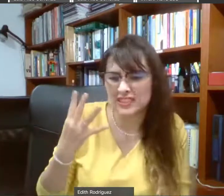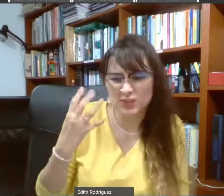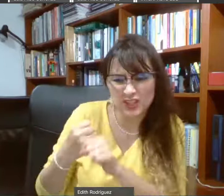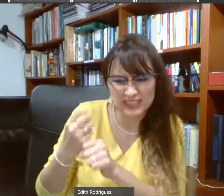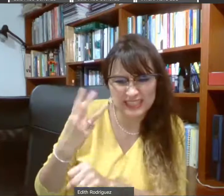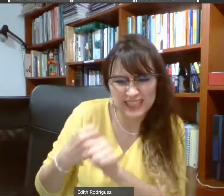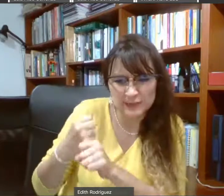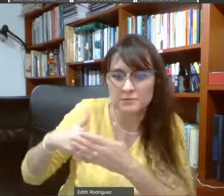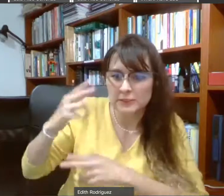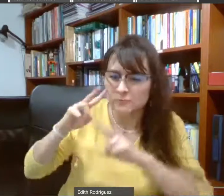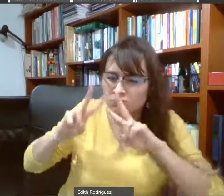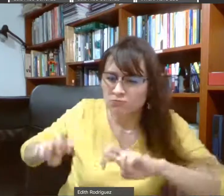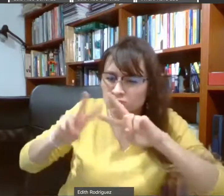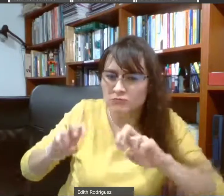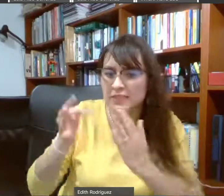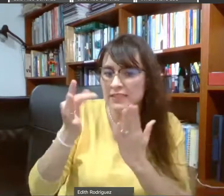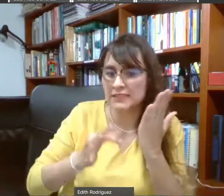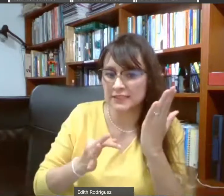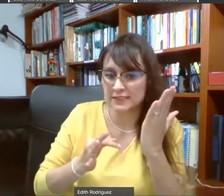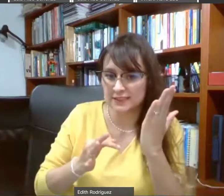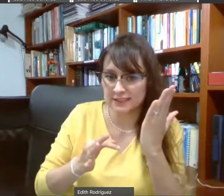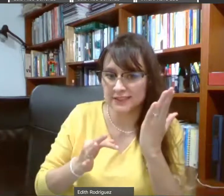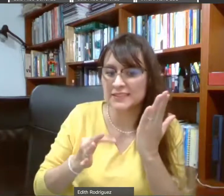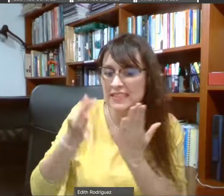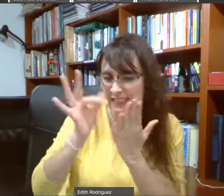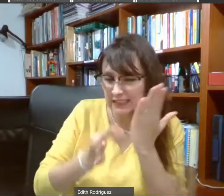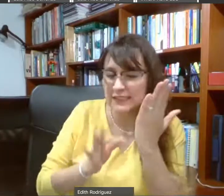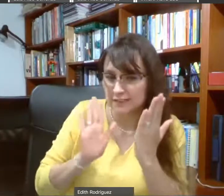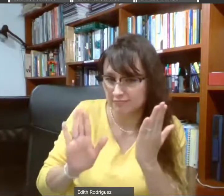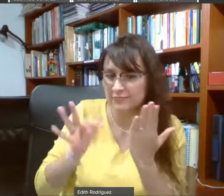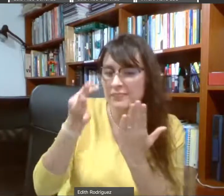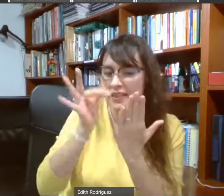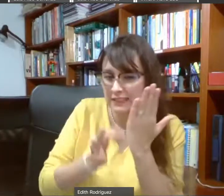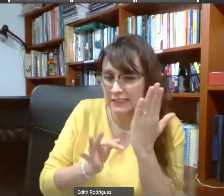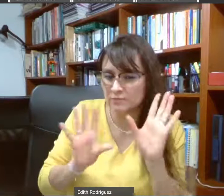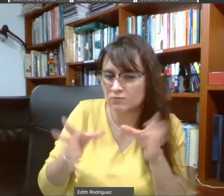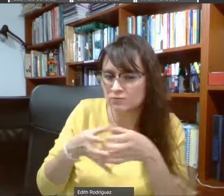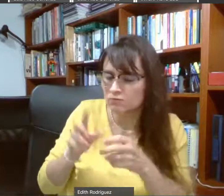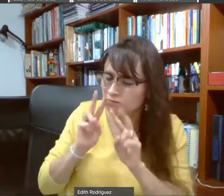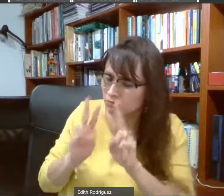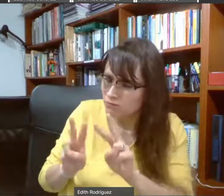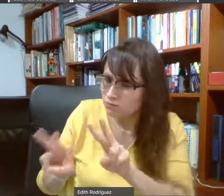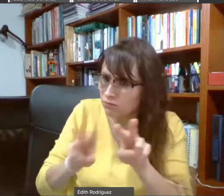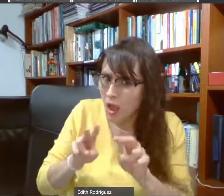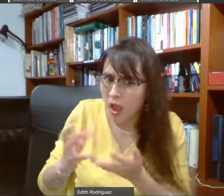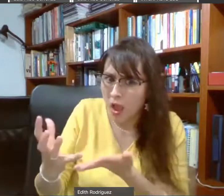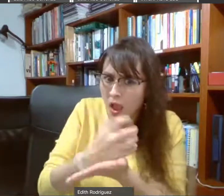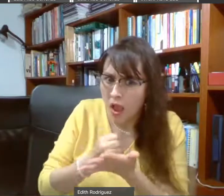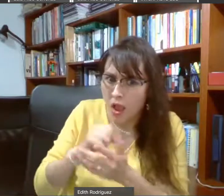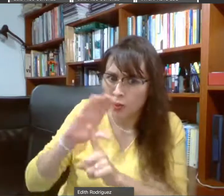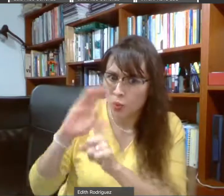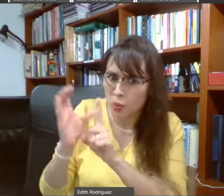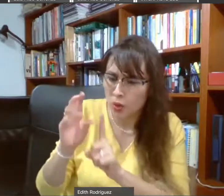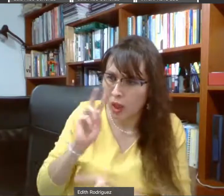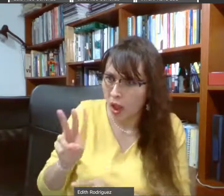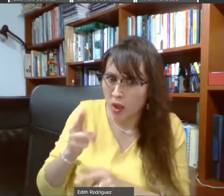Torres. Ella hasta hace poco, hace como 4 o 3 años, perdón, corrijo, es Laura Trillos.